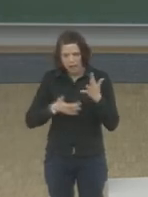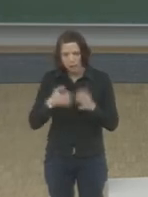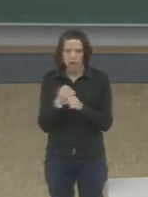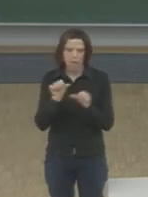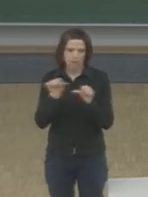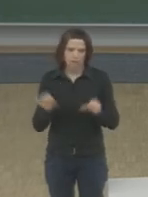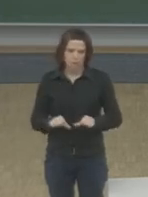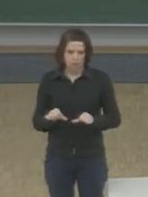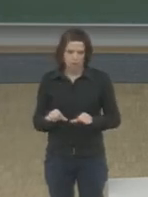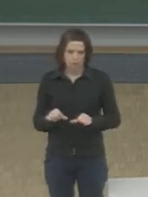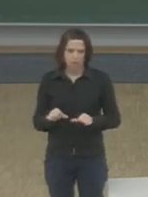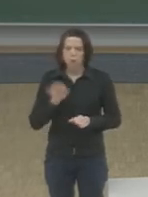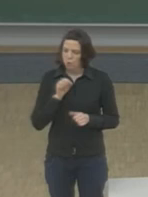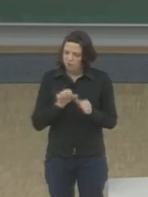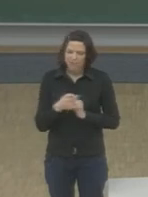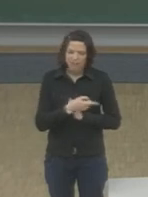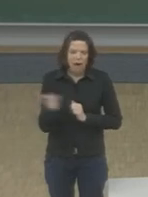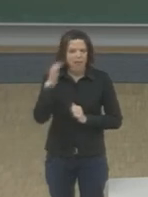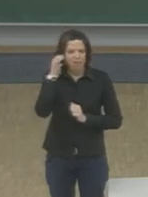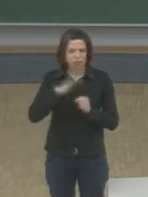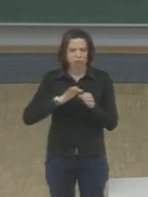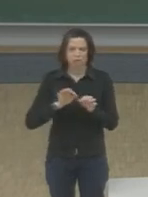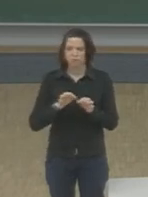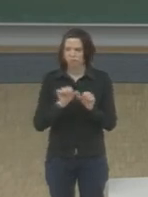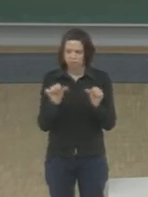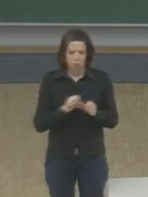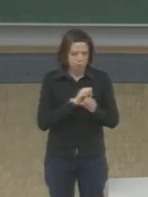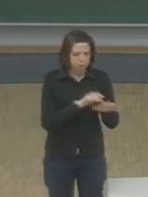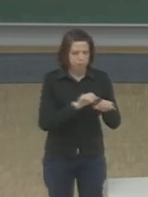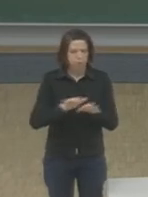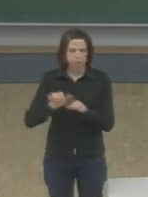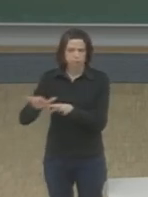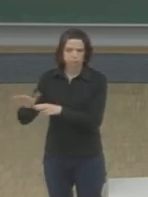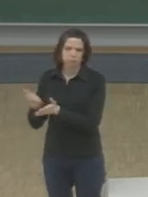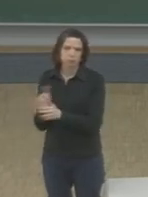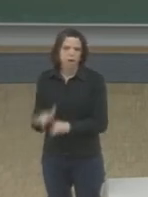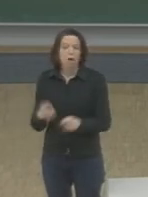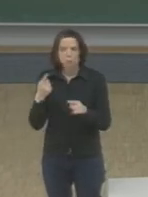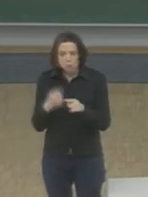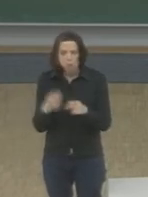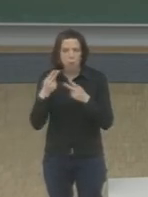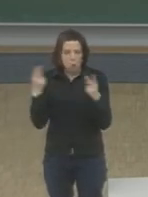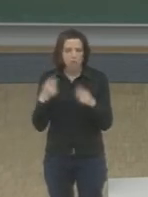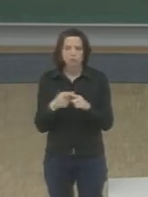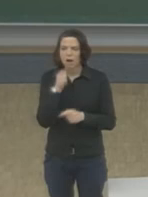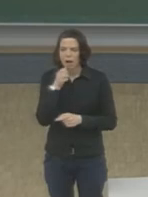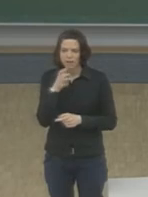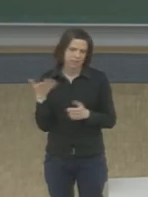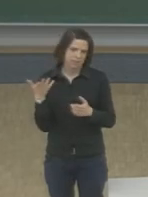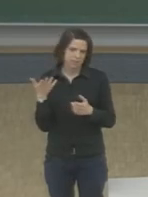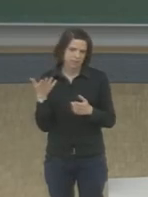in nahezu allen Wissenschaften ausgebreitet hat und in die öffentliche und alltägliche Kommunikation